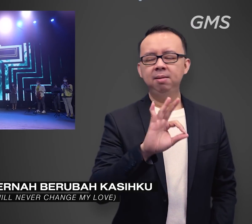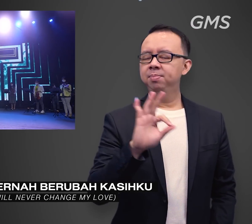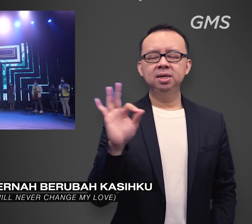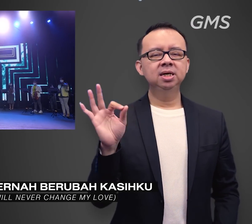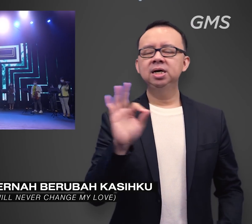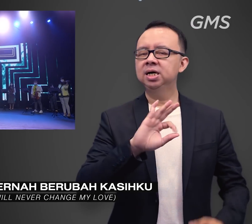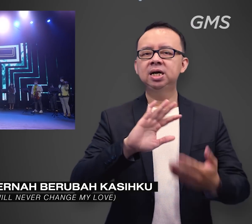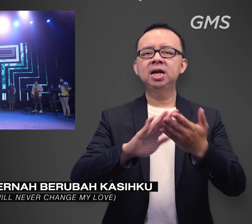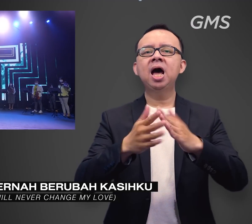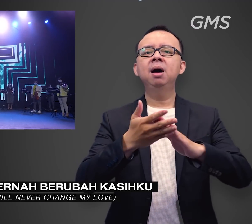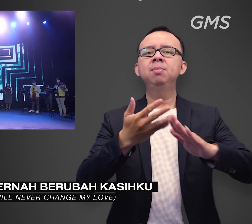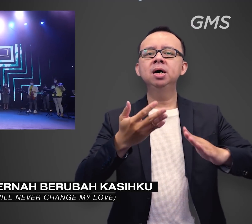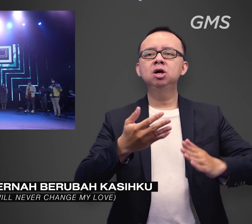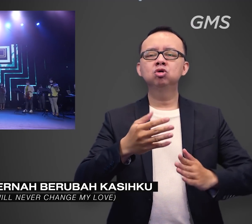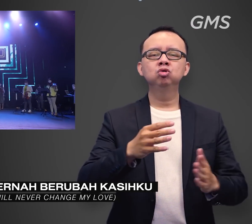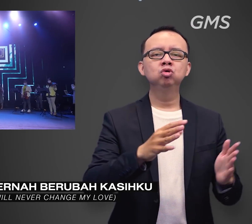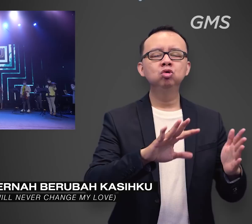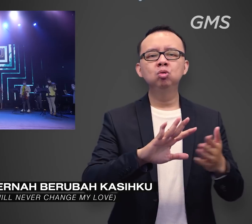tiada pernah